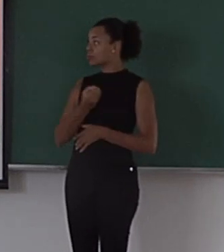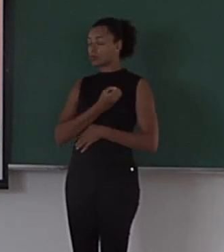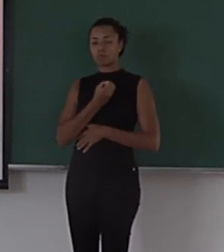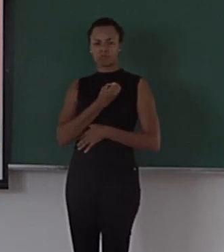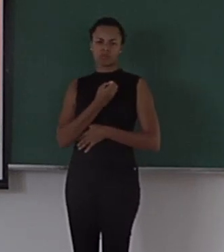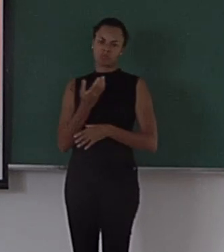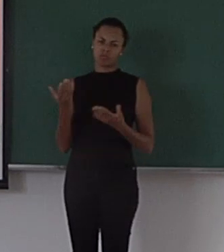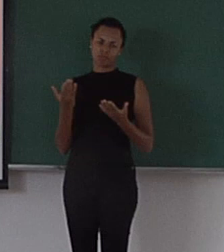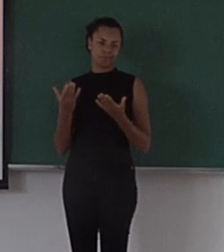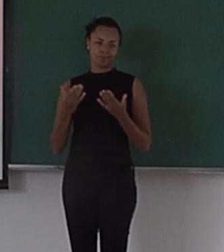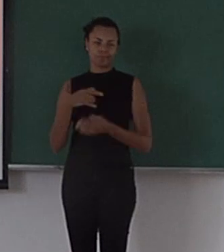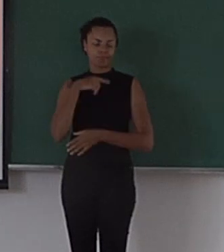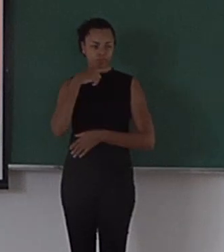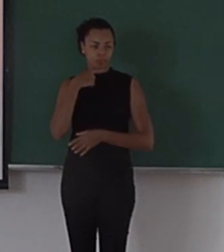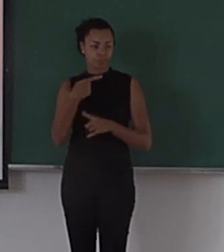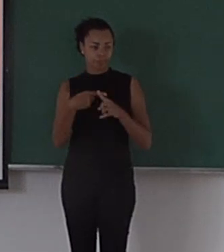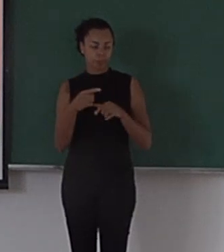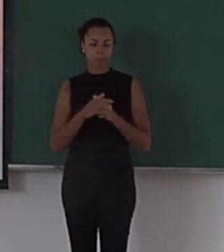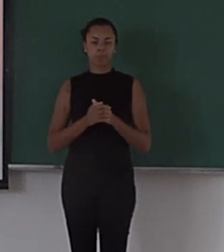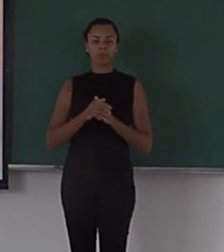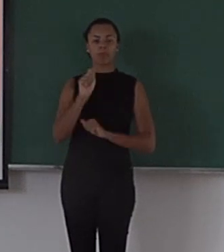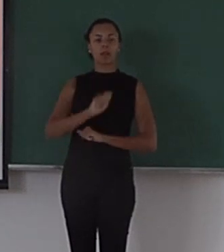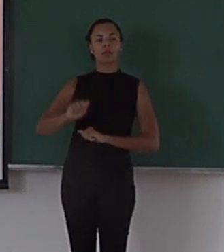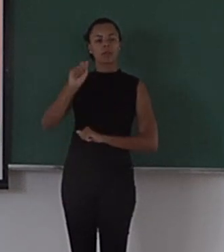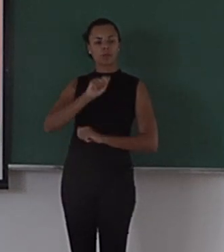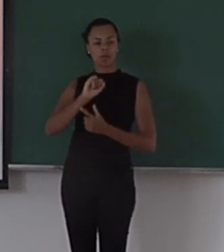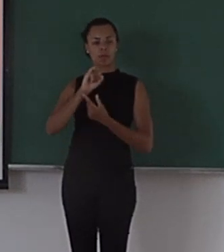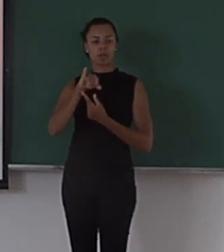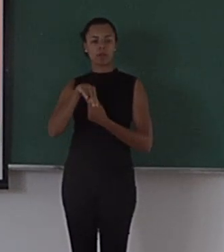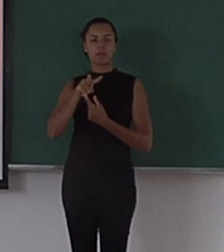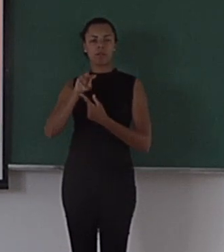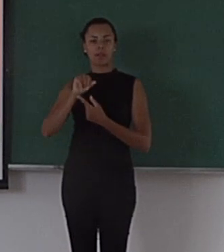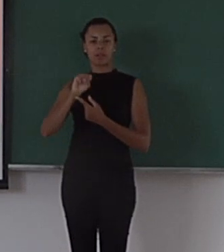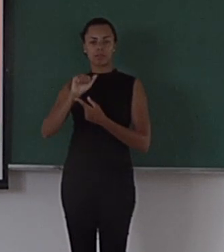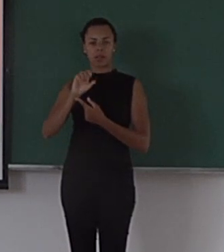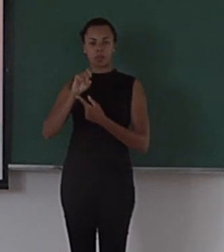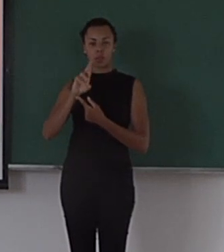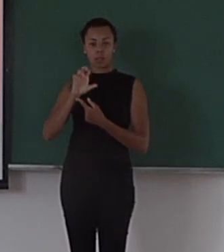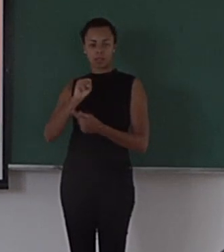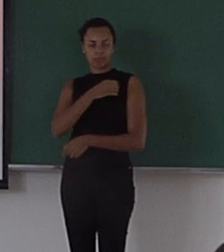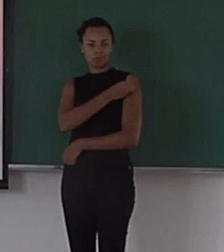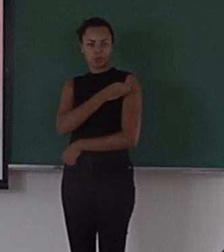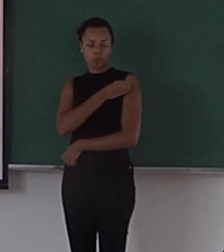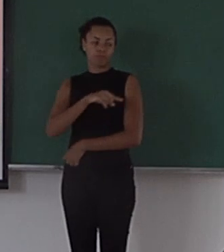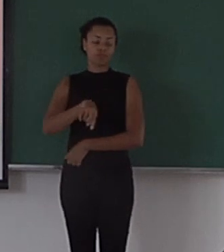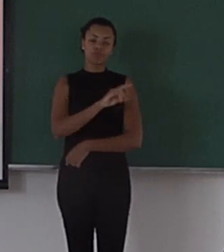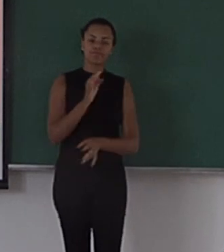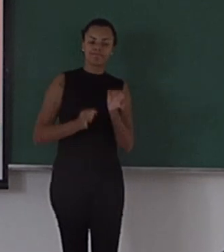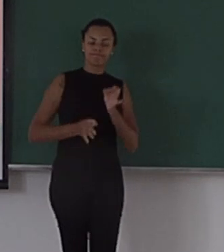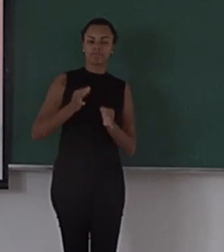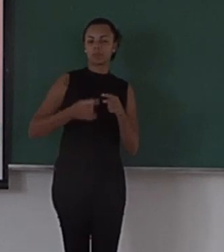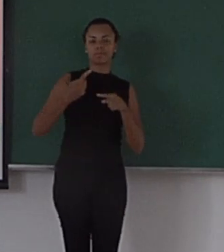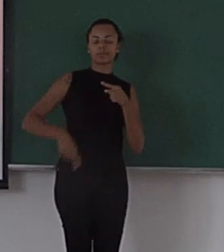já caiu por terra, porque a Associação dos Envasadores de Álcool recorreram junto à Justiça e conseguiram derrubar